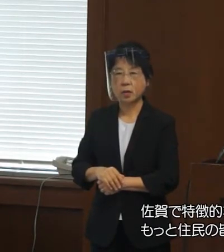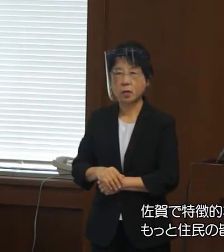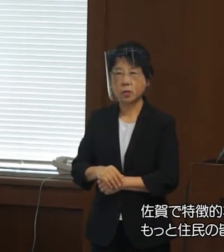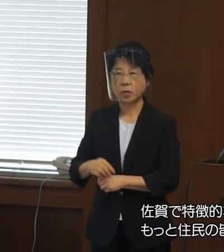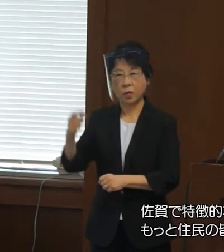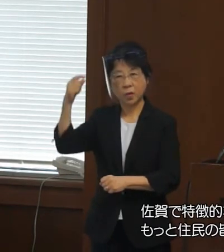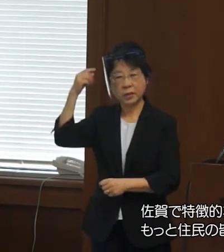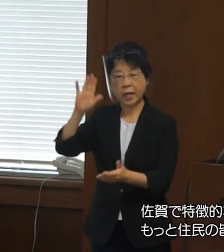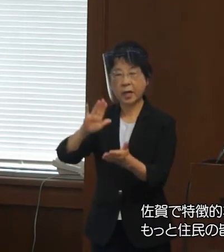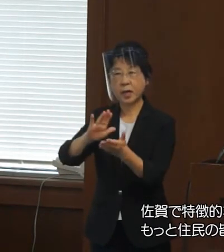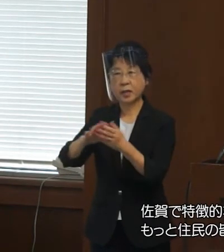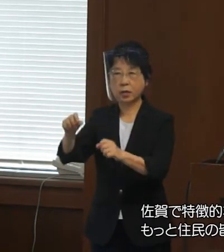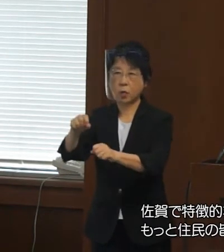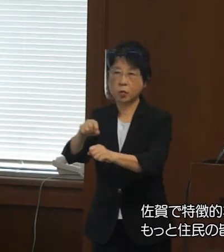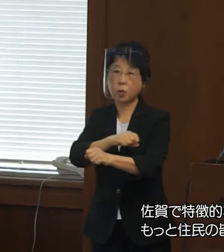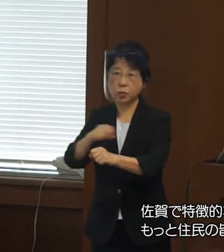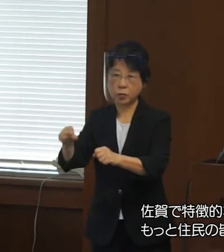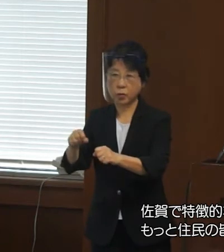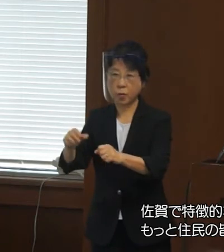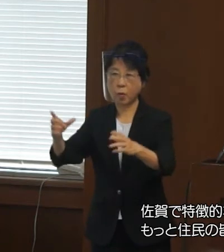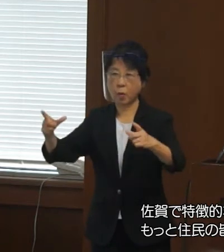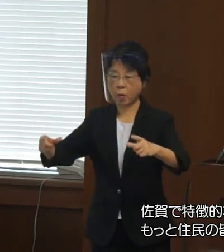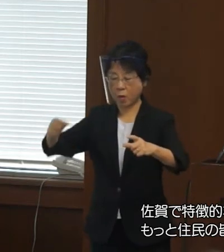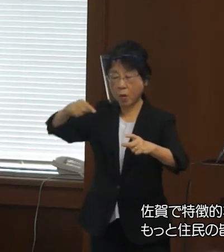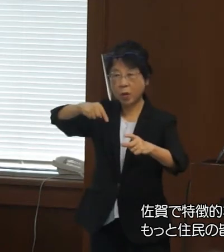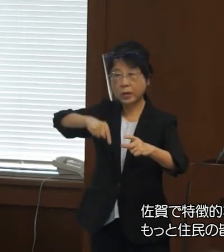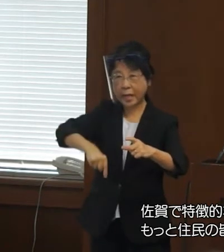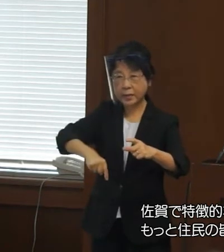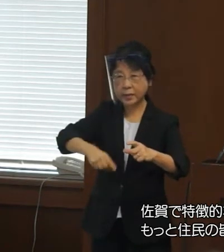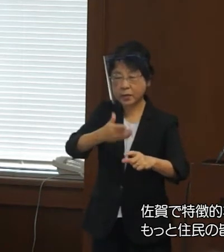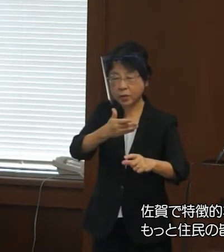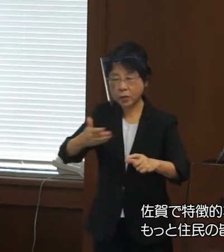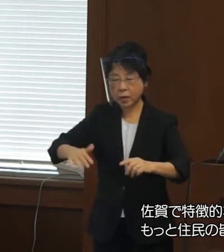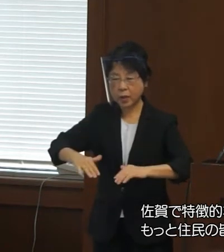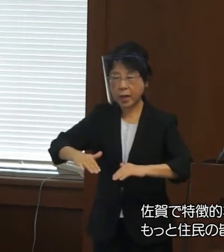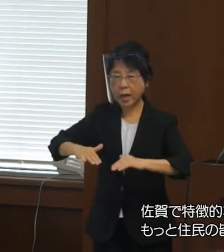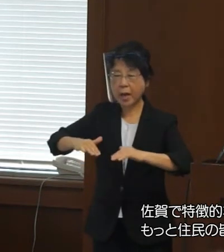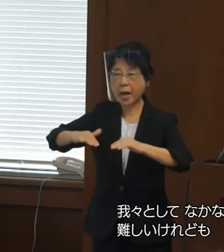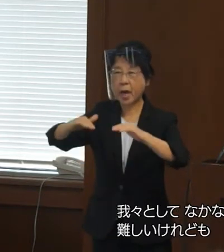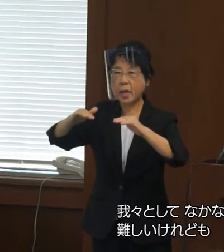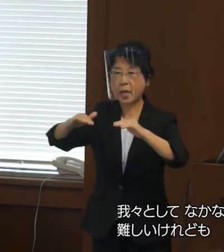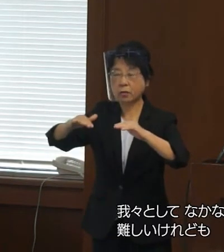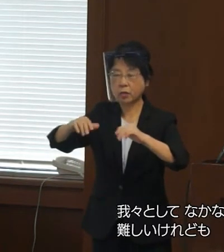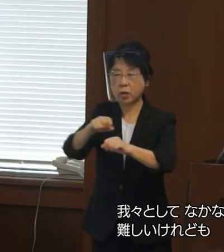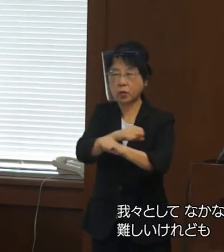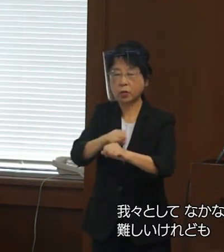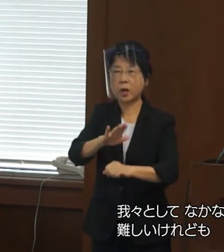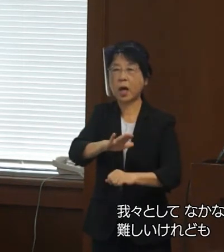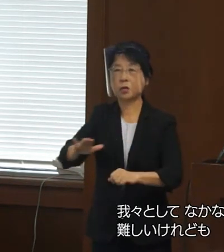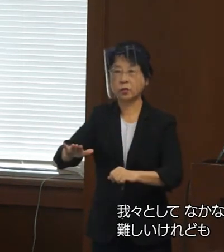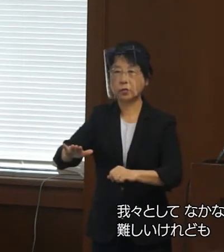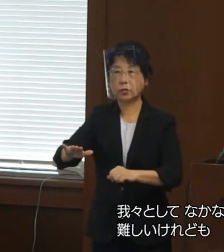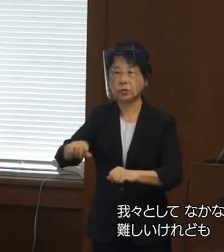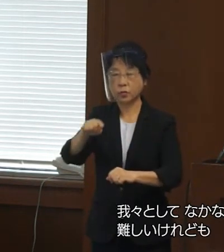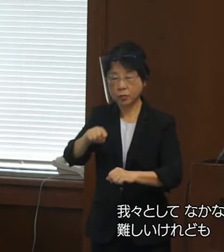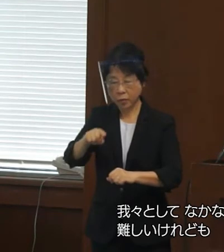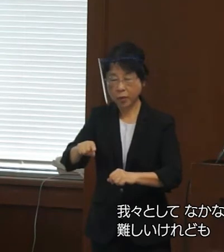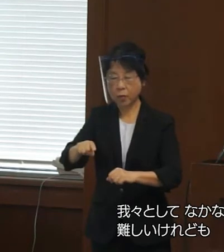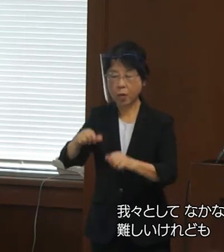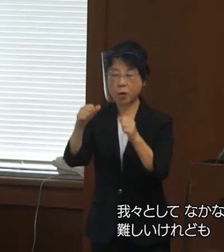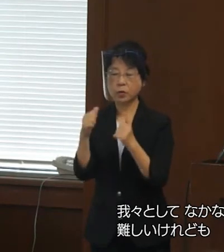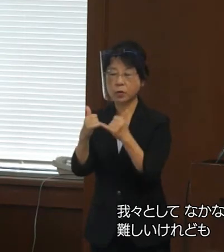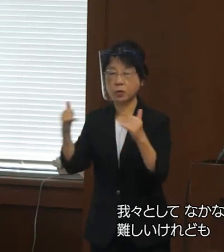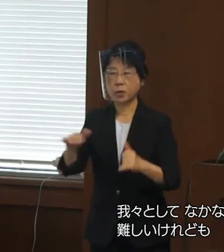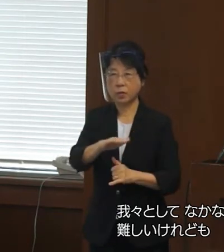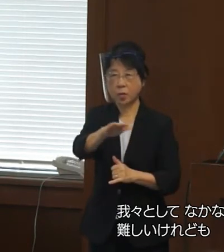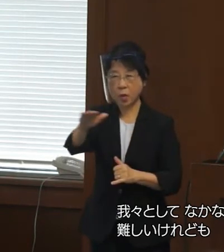佐賀で特徴的な、これについてもっと住民の皆さん方と共有して、我々としてあのなかなか正確に